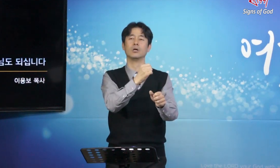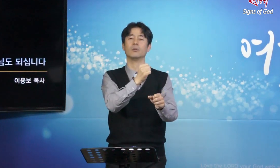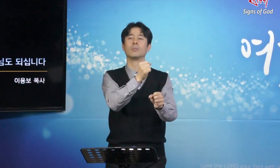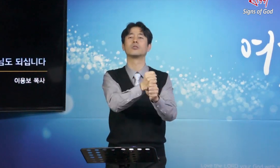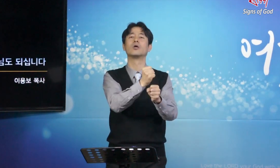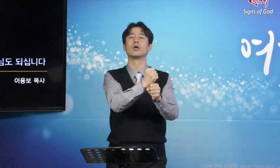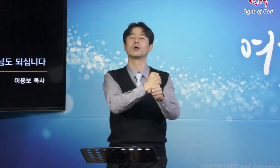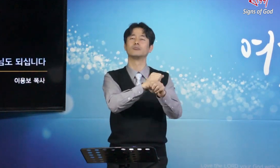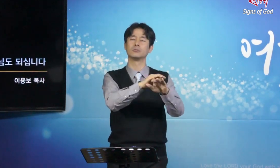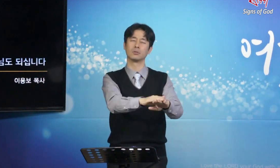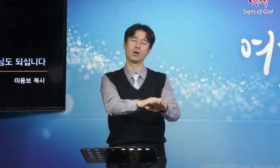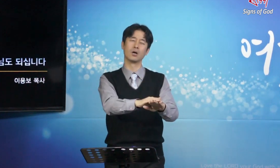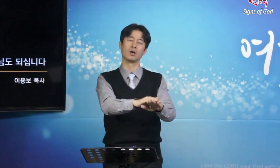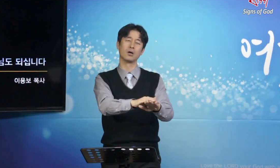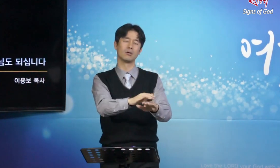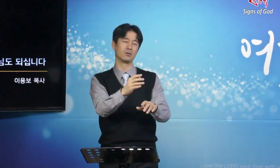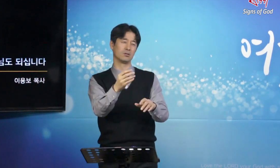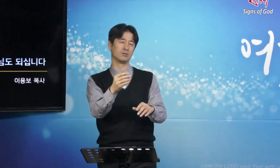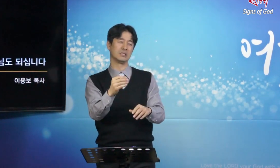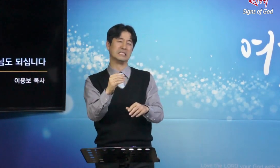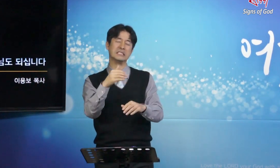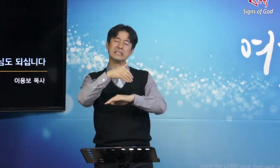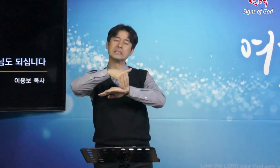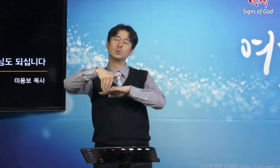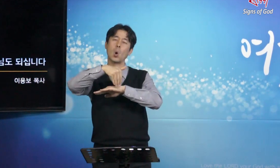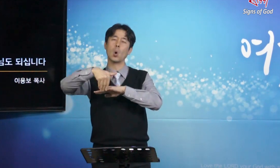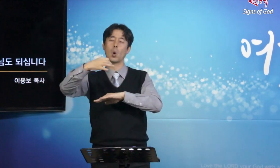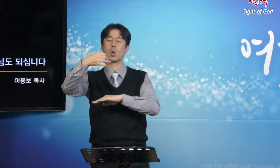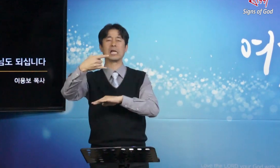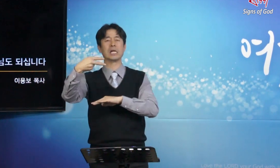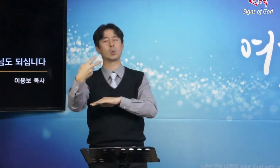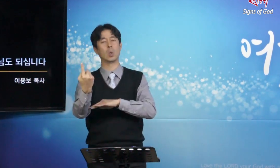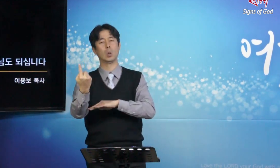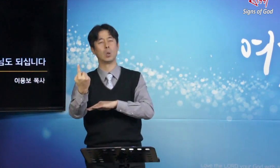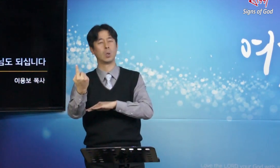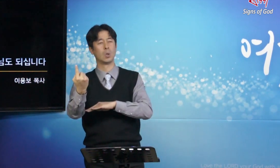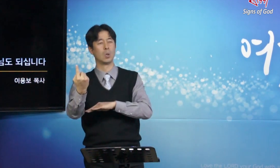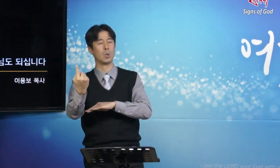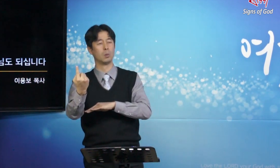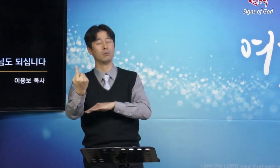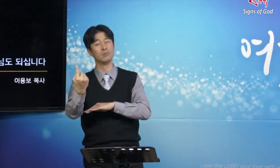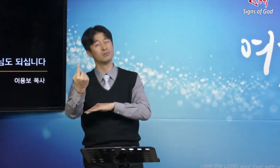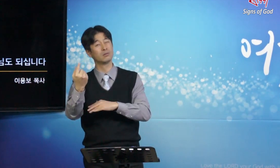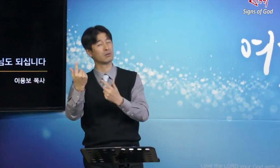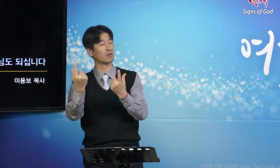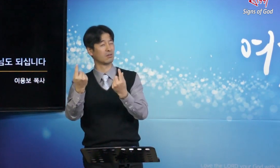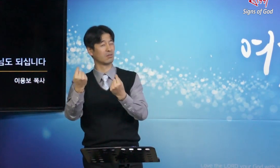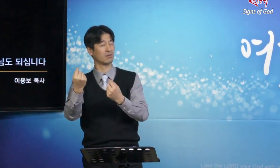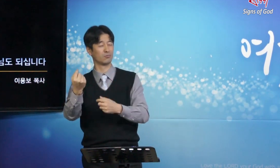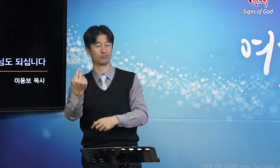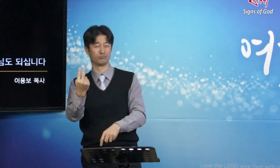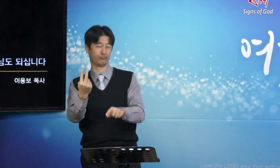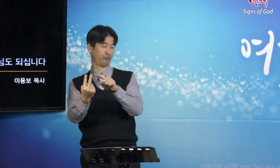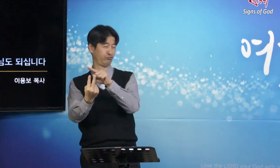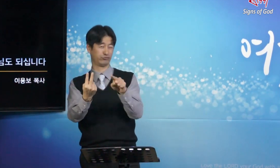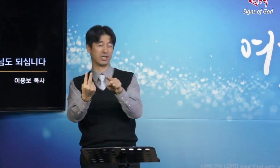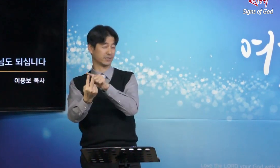위험이 닥칠까봐 그 서민들을, 그들의 일반 사람들을 무식한 그 모습 그대로